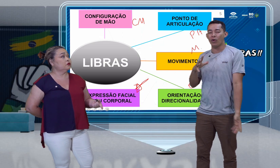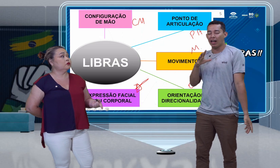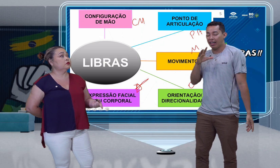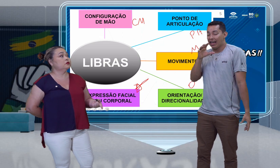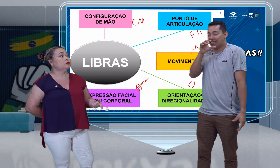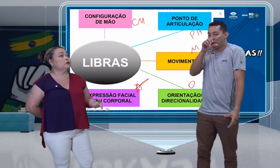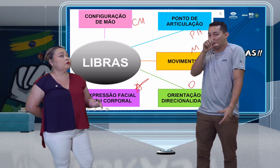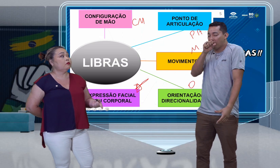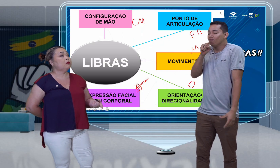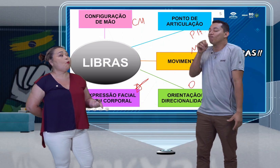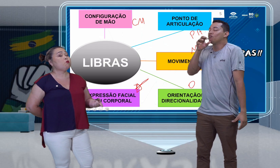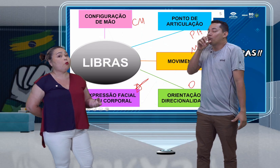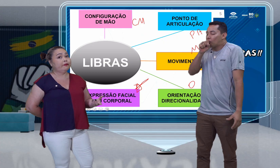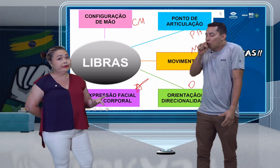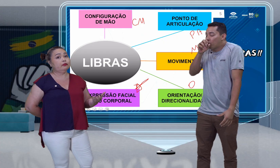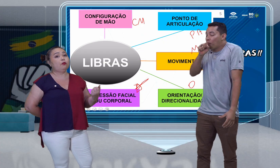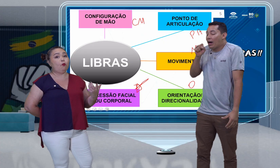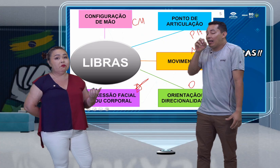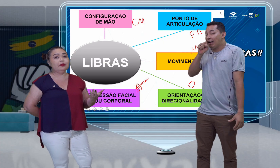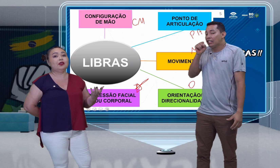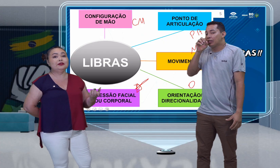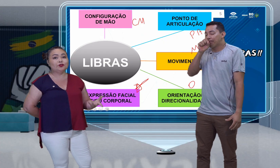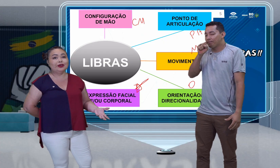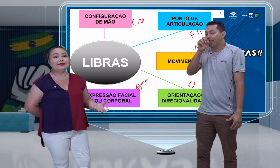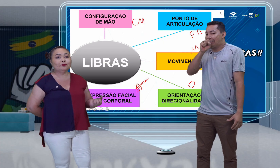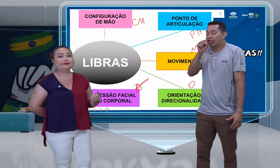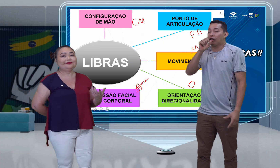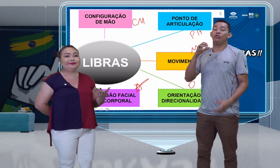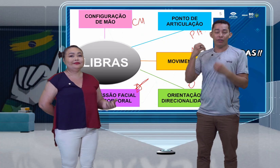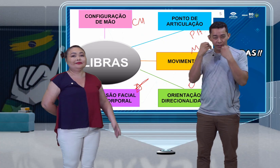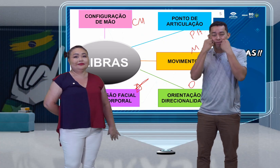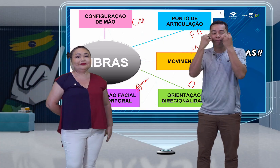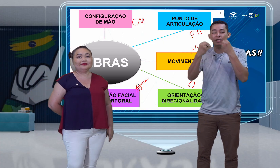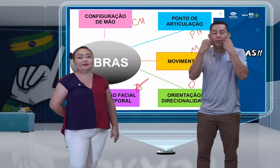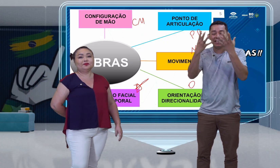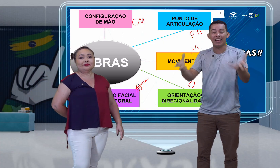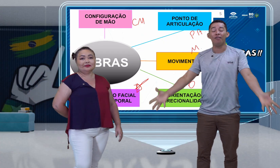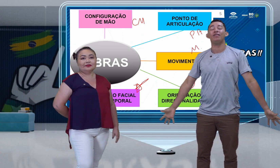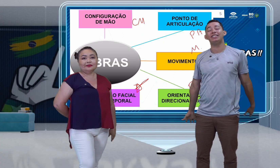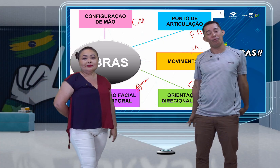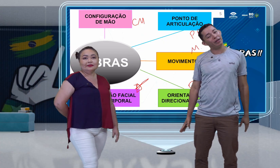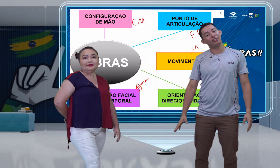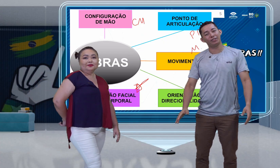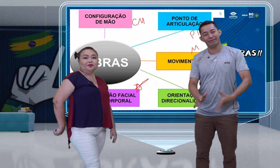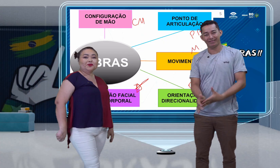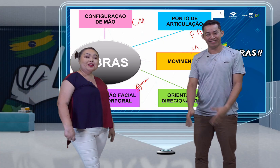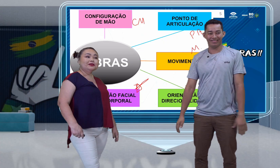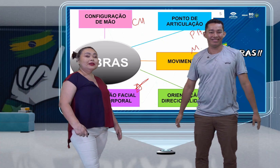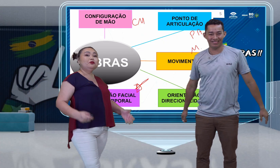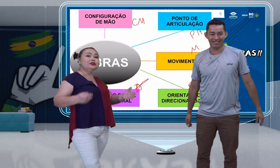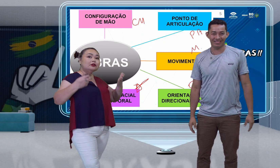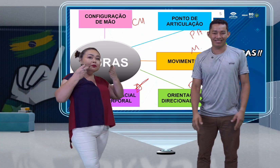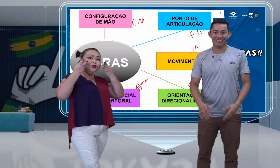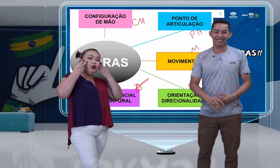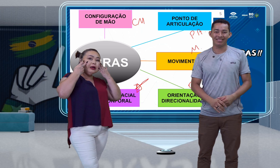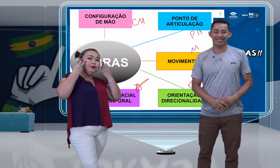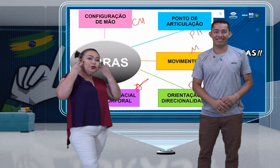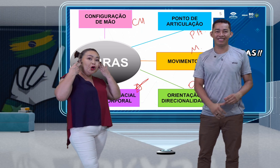ela aí, que é a ação de chupar a laranja. Isso aí. Então eu tenho que me expressar facialmente. Isso é por isso que eu não posso colocar